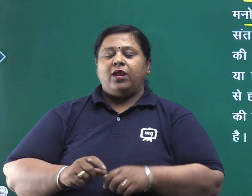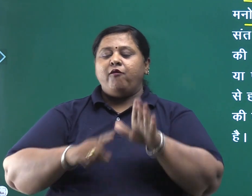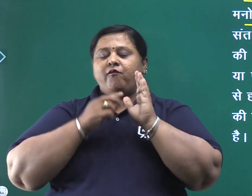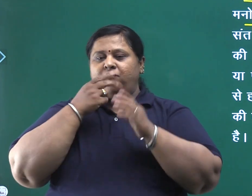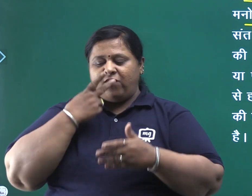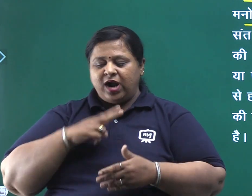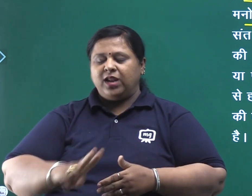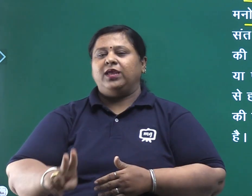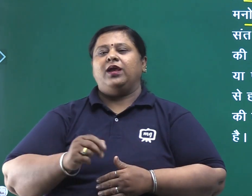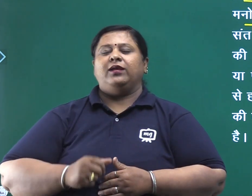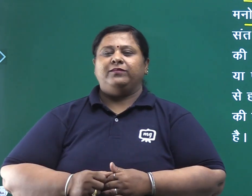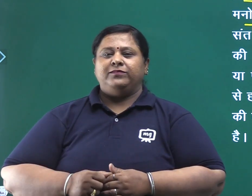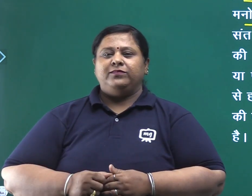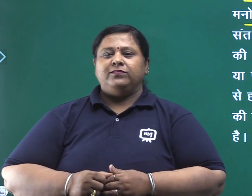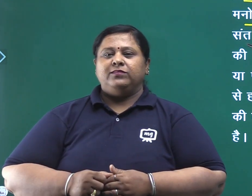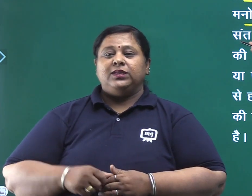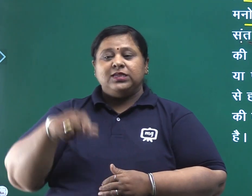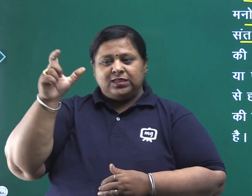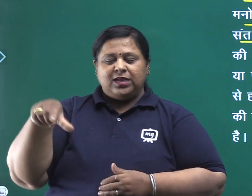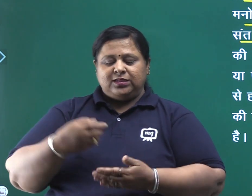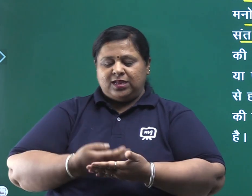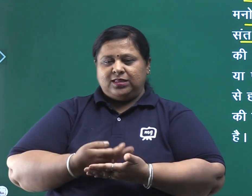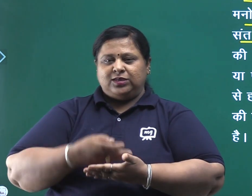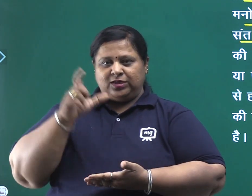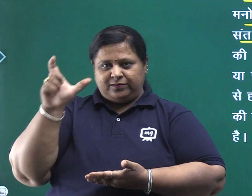वर्णन किया है। संत जी